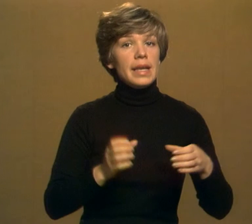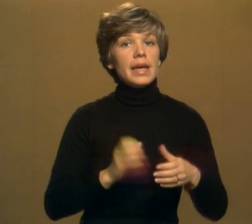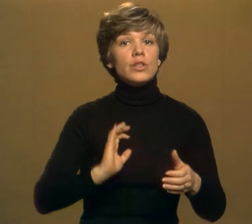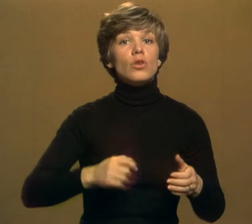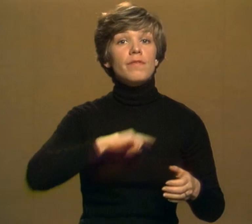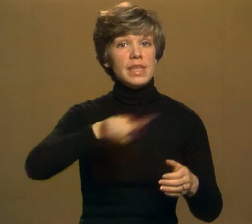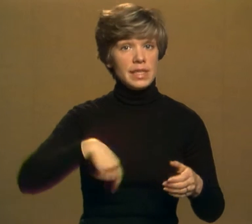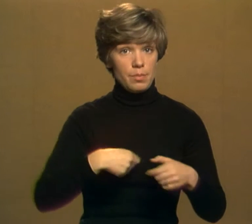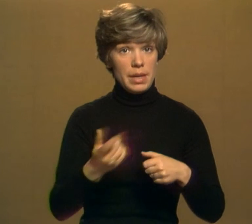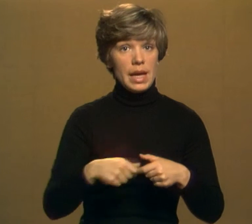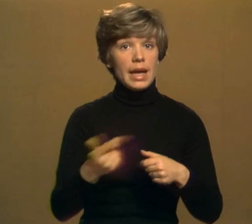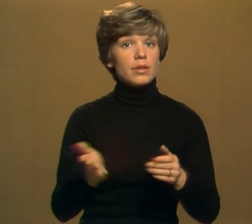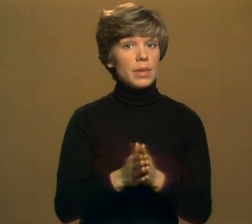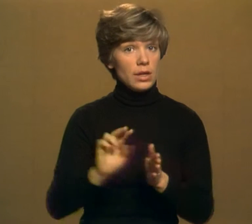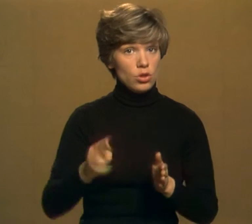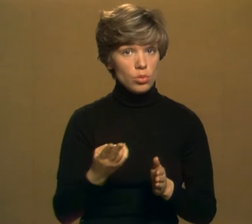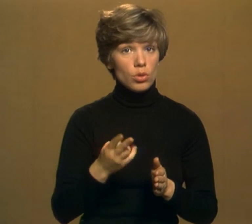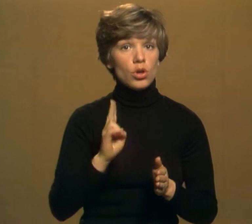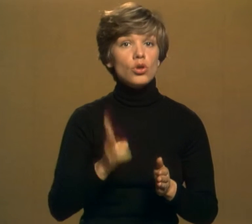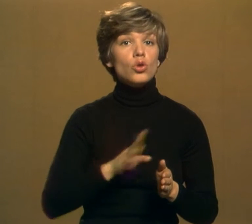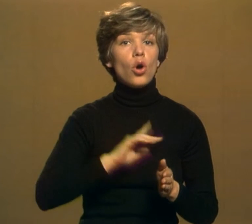kortfamiljer som vi spelat med nu. Så har